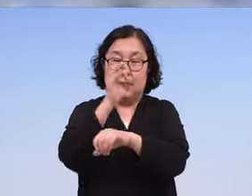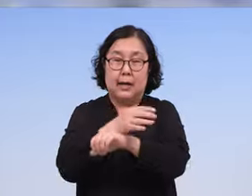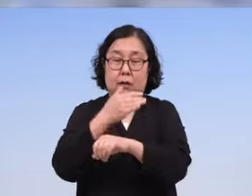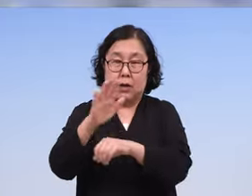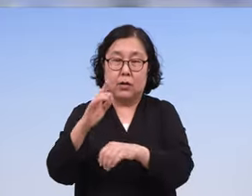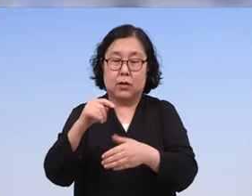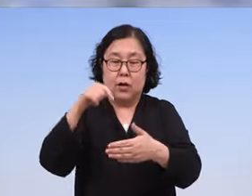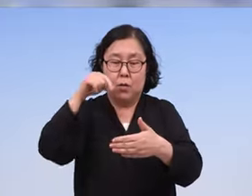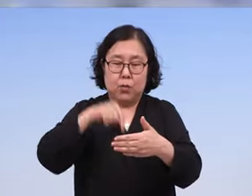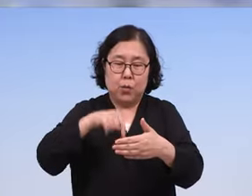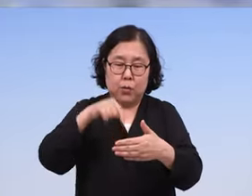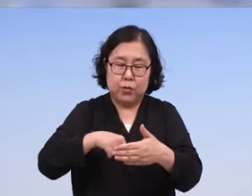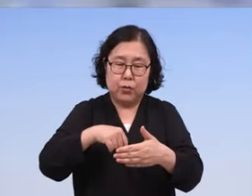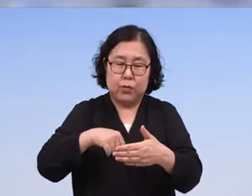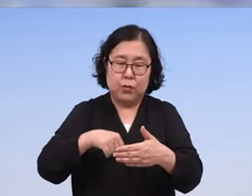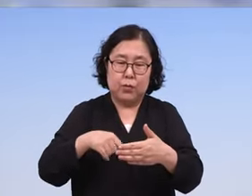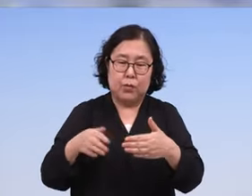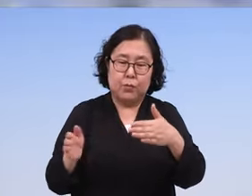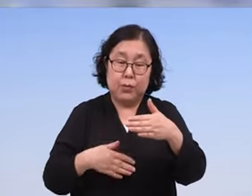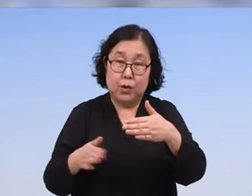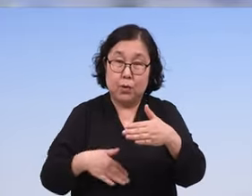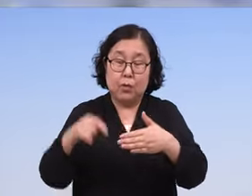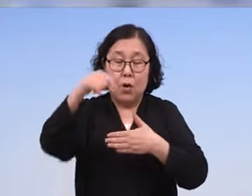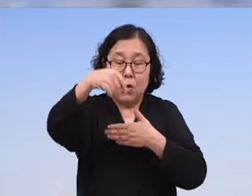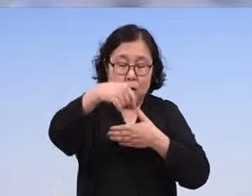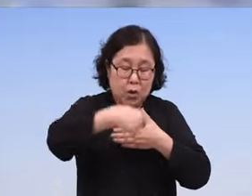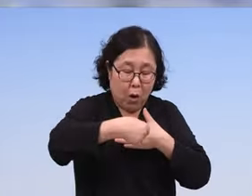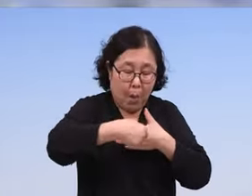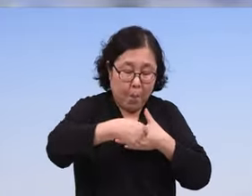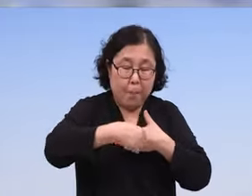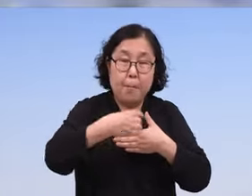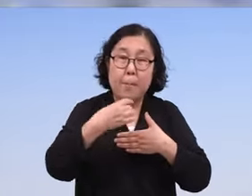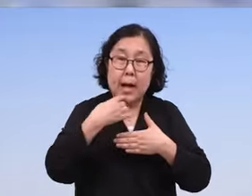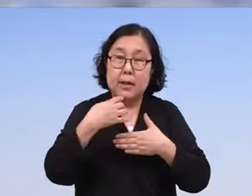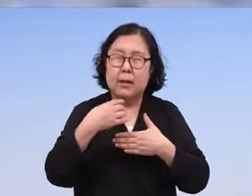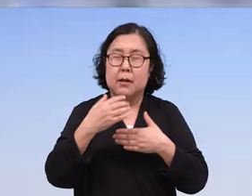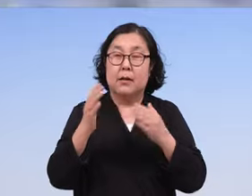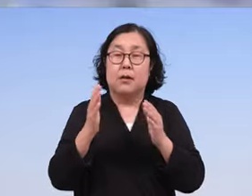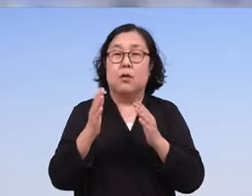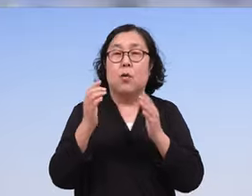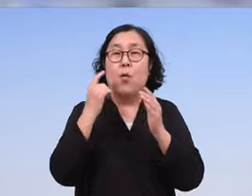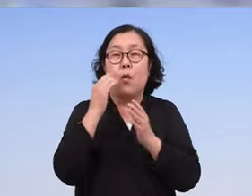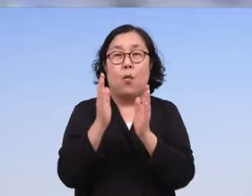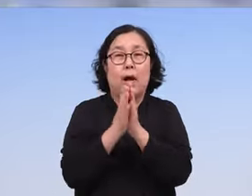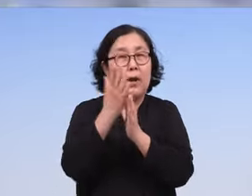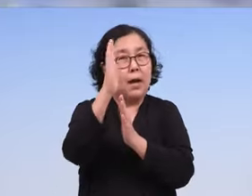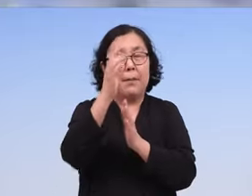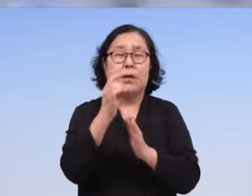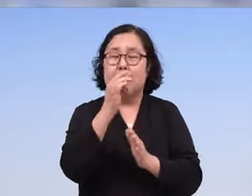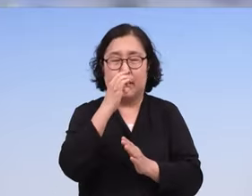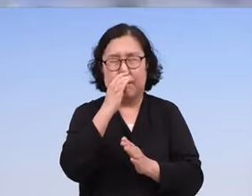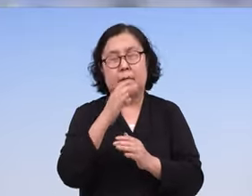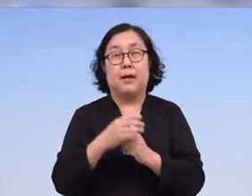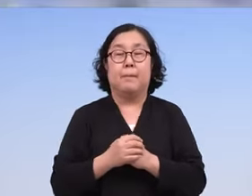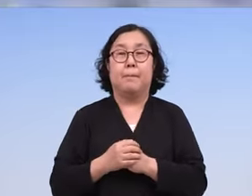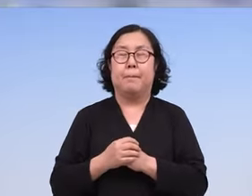그 정말 위험한 거예요. 어느 날 주님이 오셔서 그 겉옷 확 벗겨버리시면 어떡할 거예요?